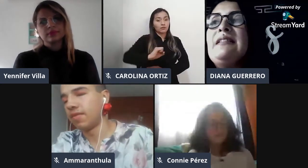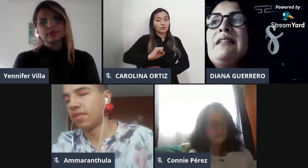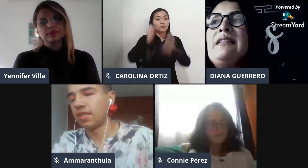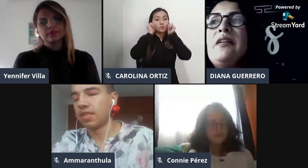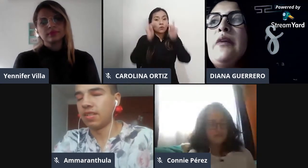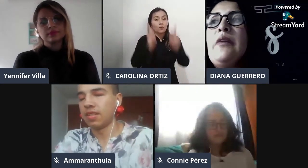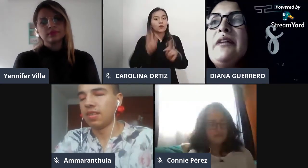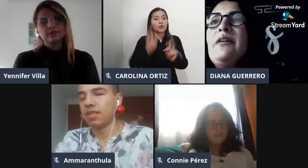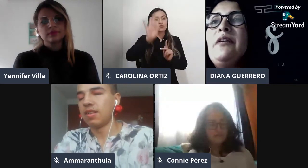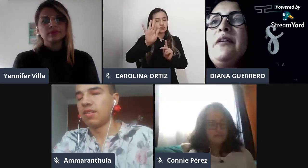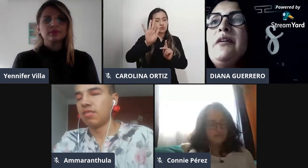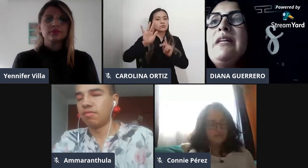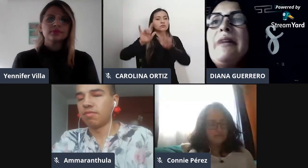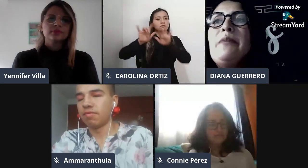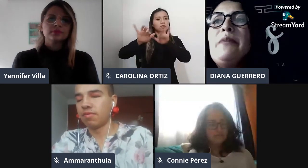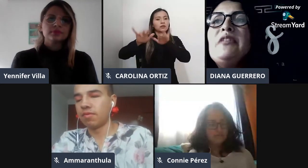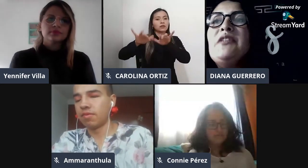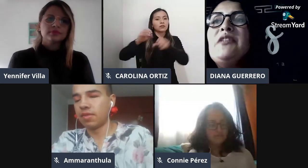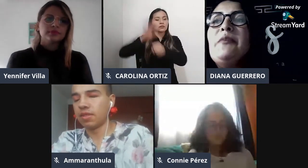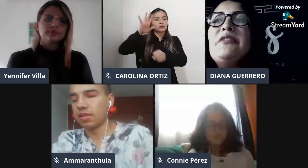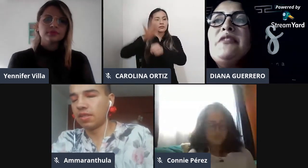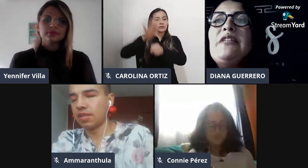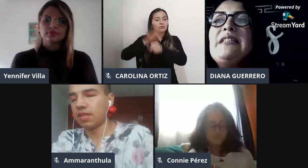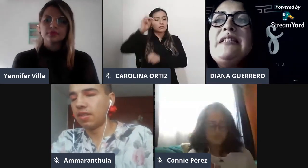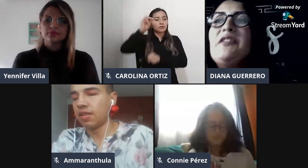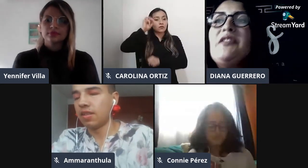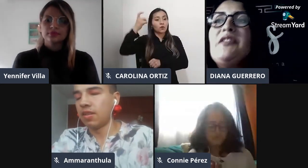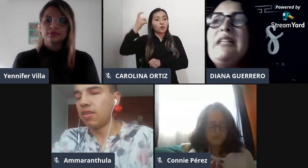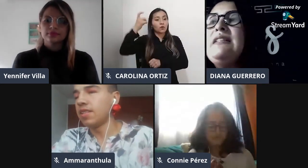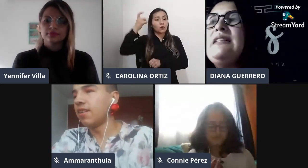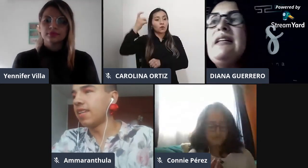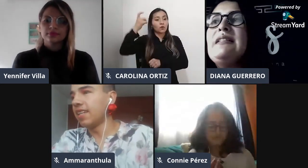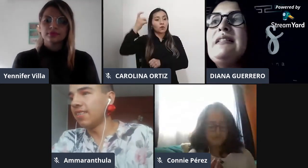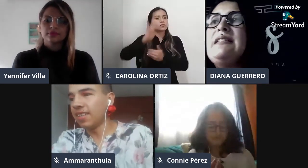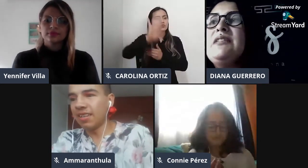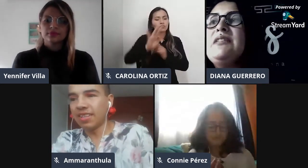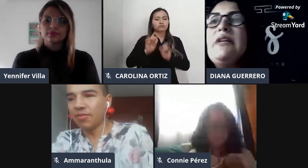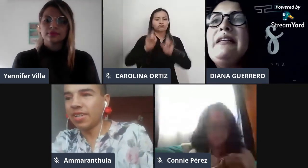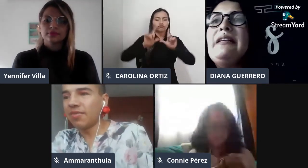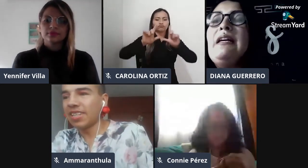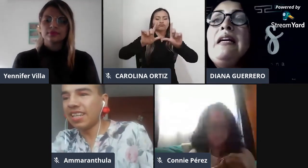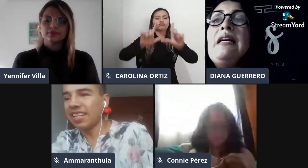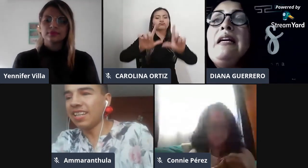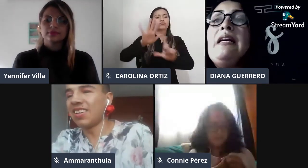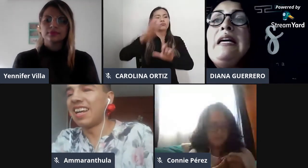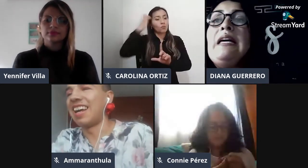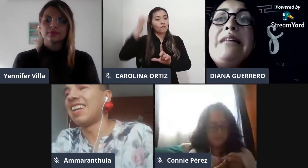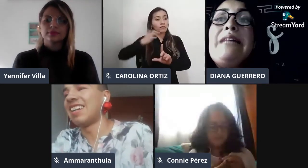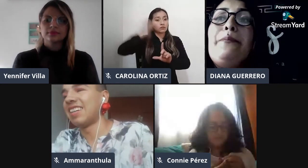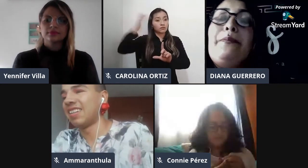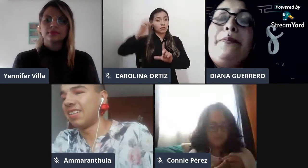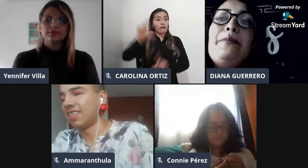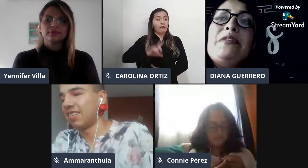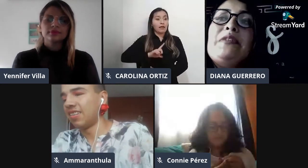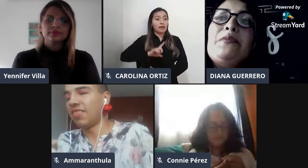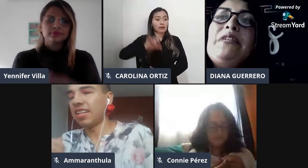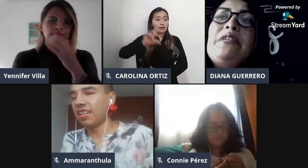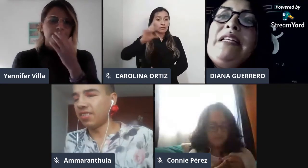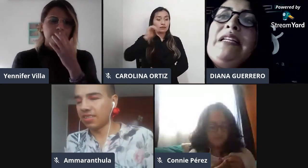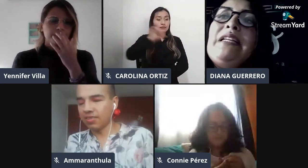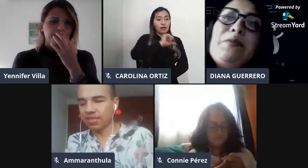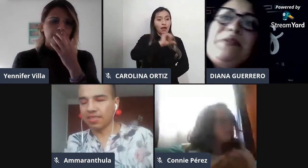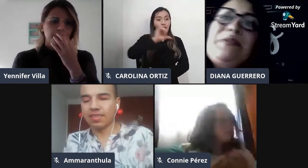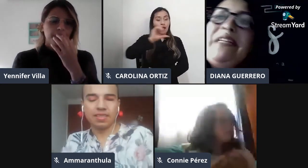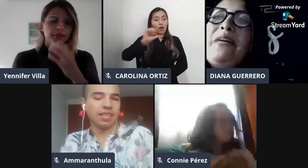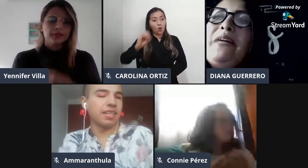Secretaría Distrital de Gobierno en el marco del proceso de profesionalización a líderes y lideresas de la ciudad que están próximos,